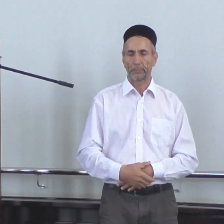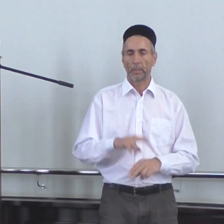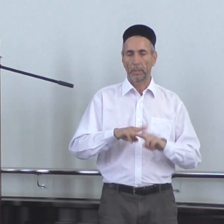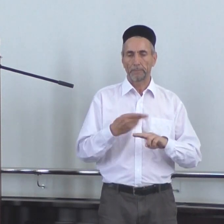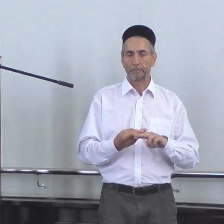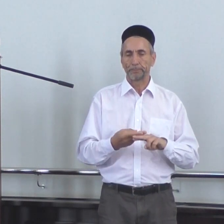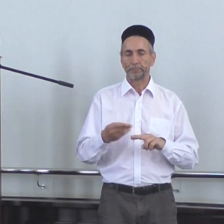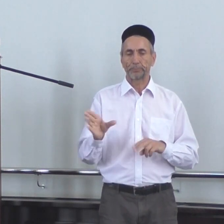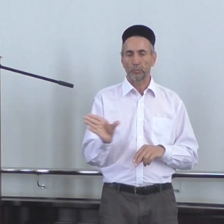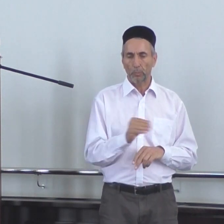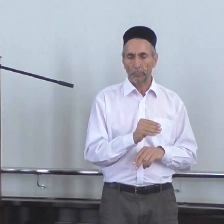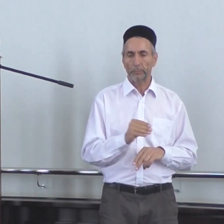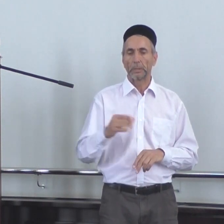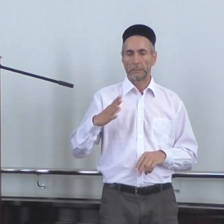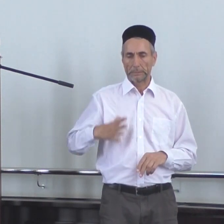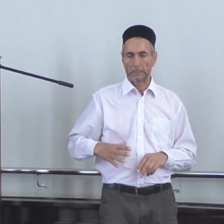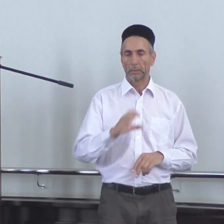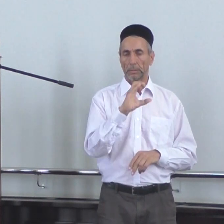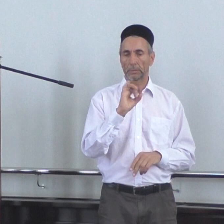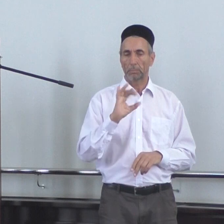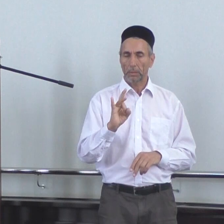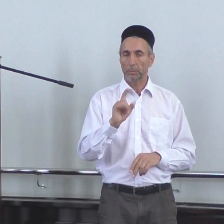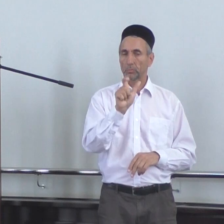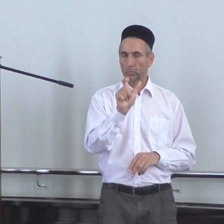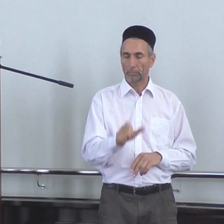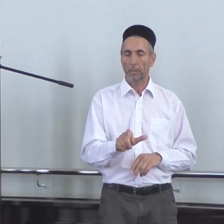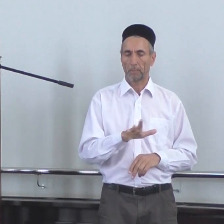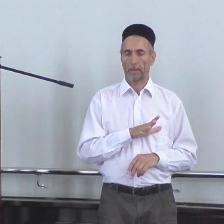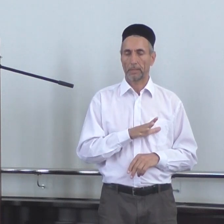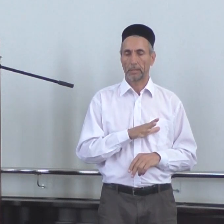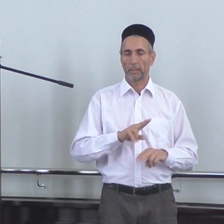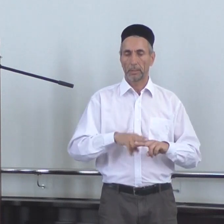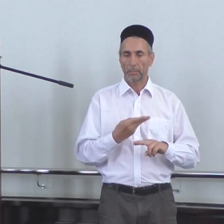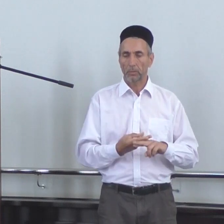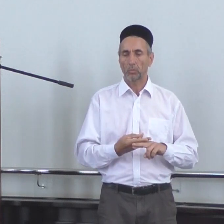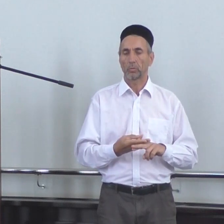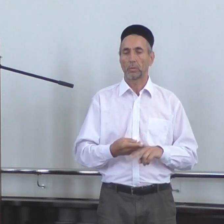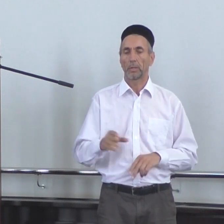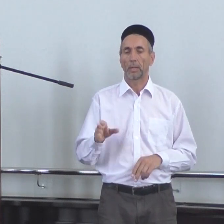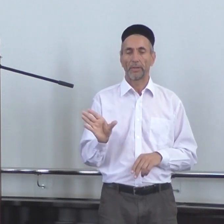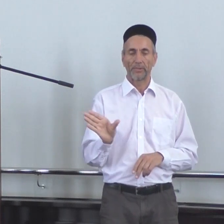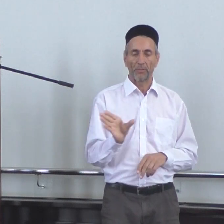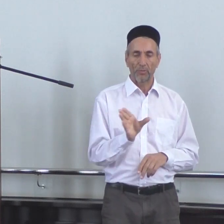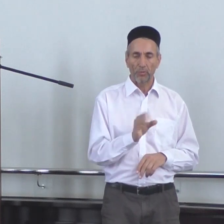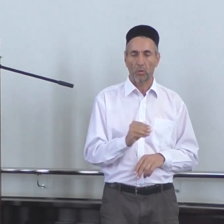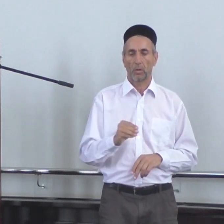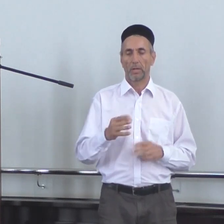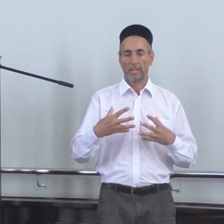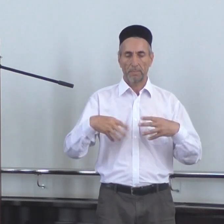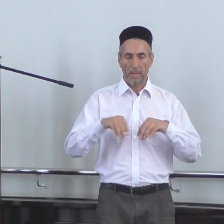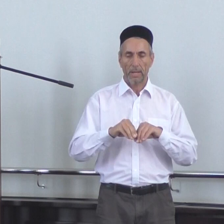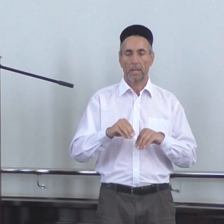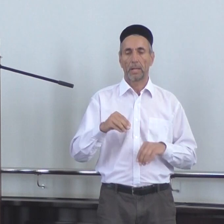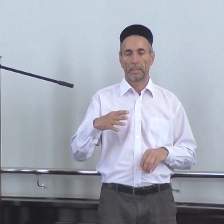кыяфәт белән сабырлык та шулай булырга тиеш. Фасбир сабран җәмилә, гүзәл һәм матур сабырлык белән